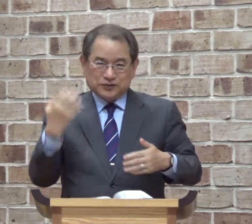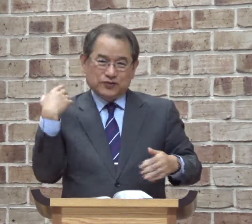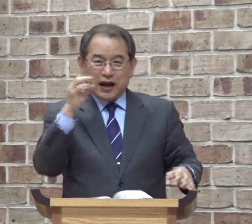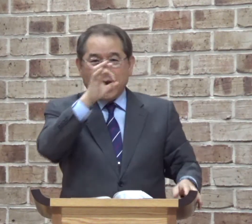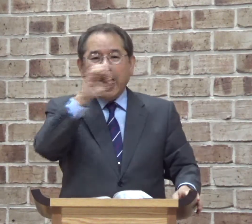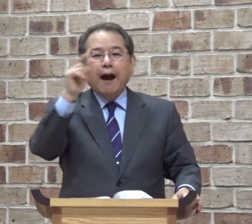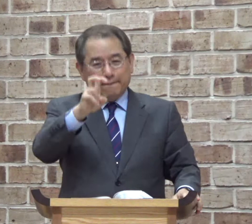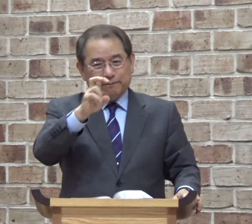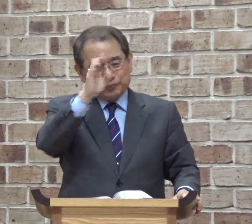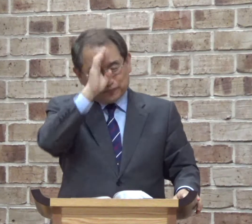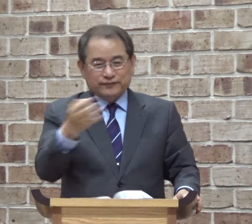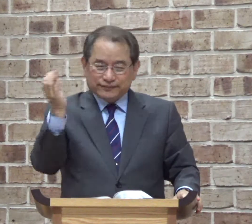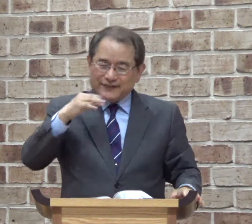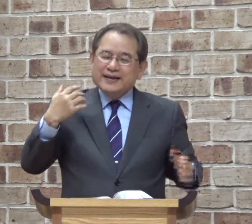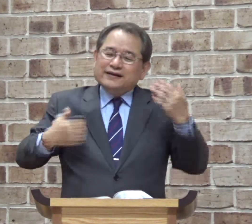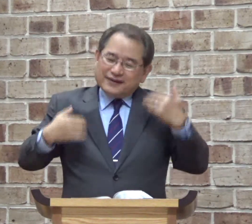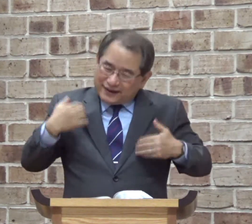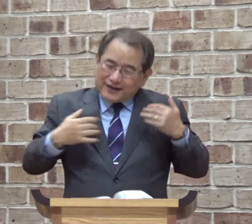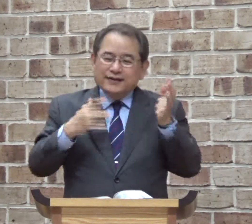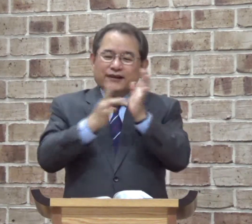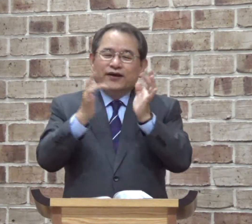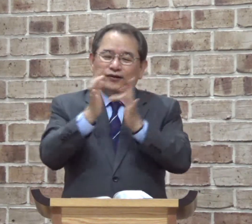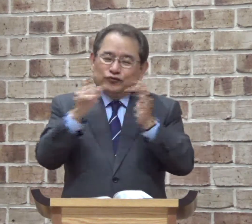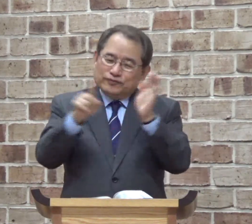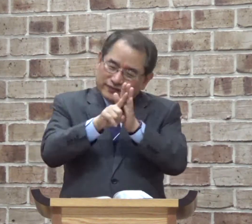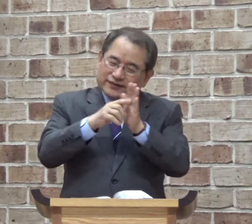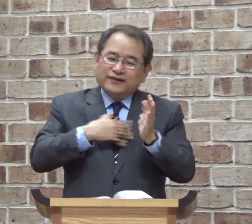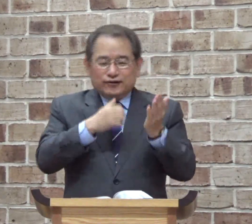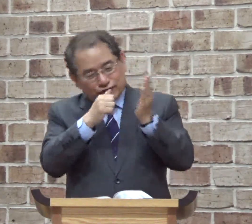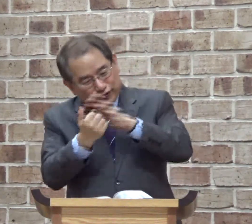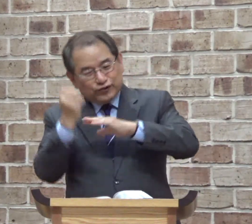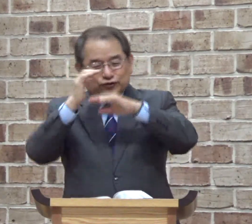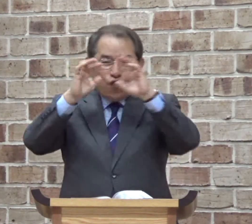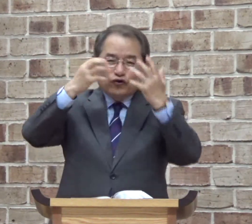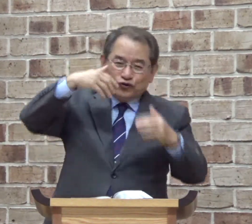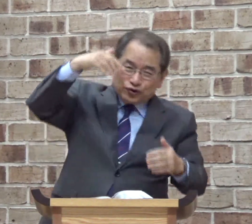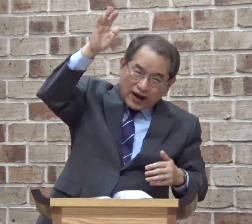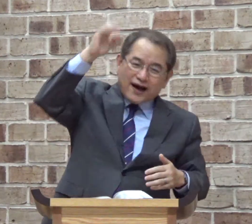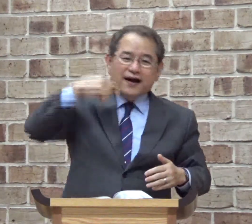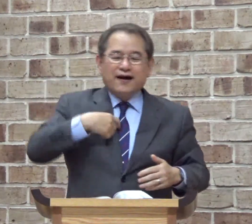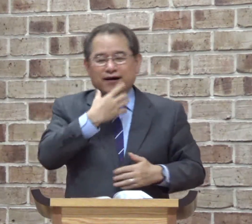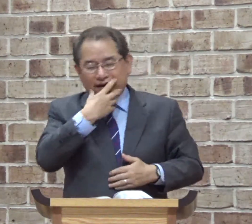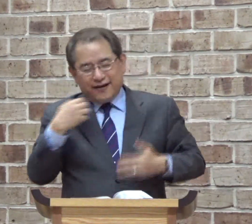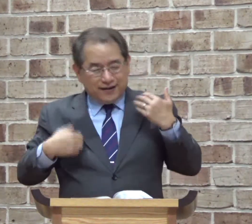암일 때도 예수 믿는 것이, 죽어서 천국 가는 것이 너무나 행복하고 기쁜 일이다 라고 말했습니다.